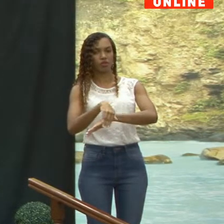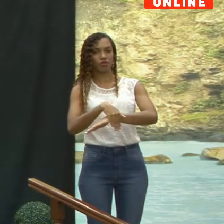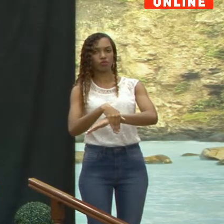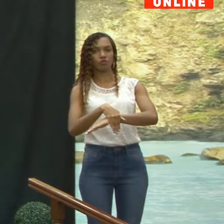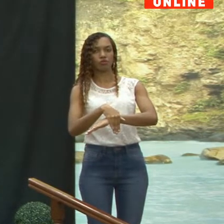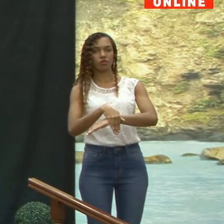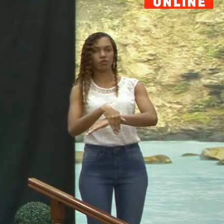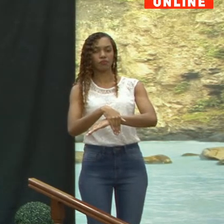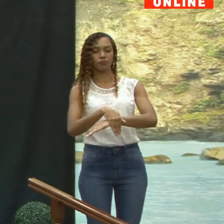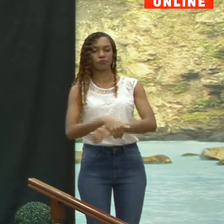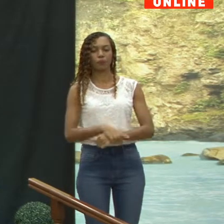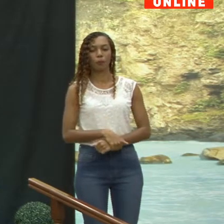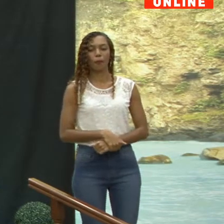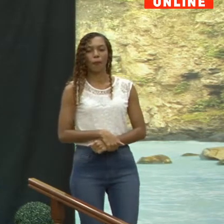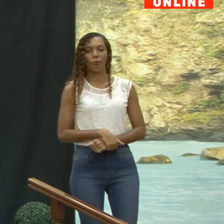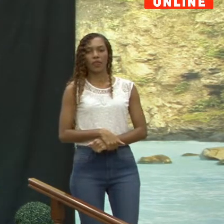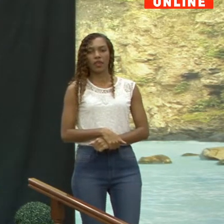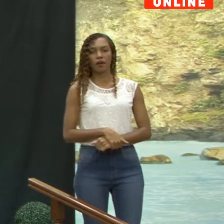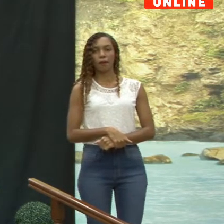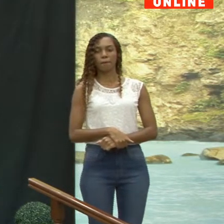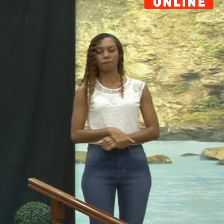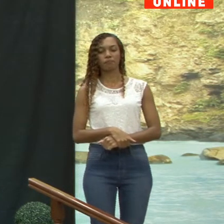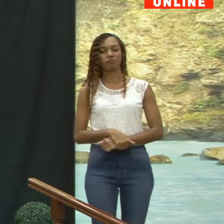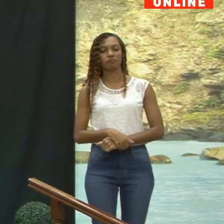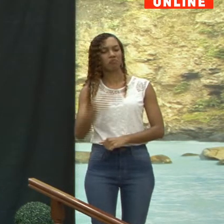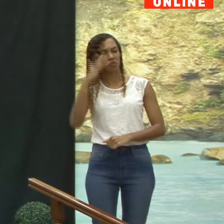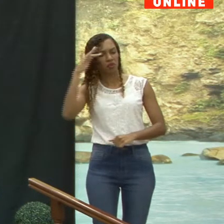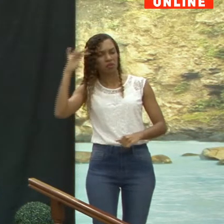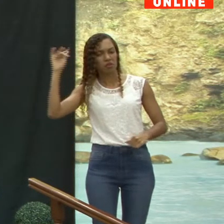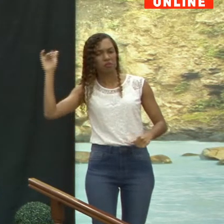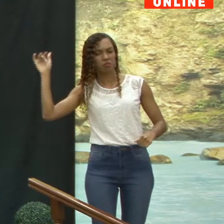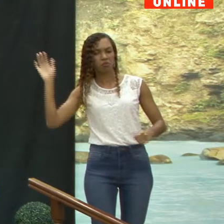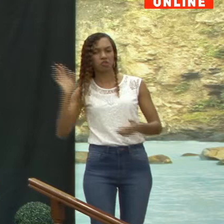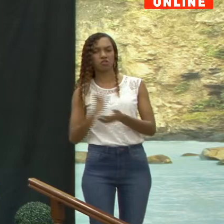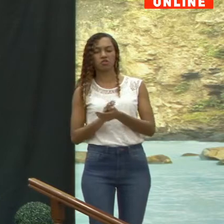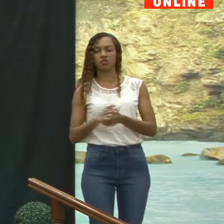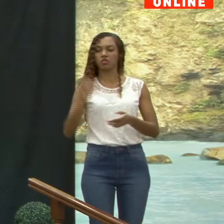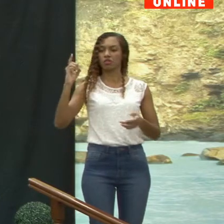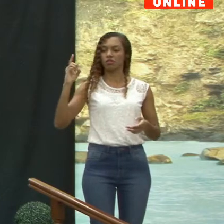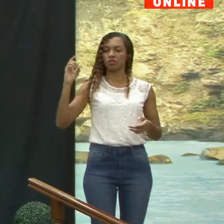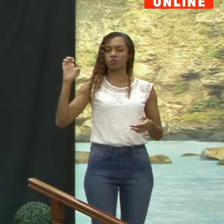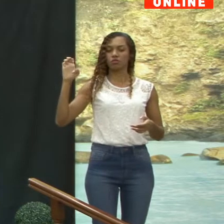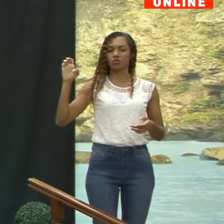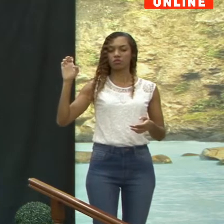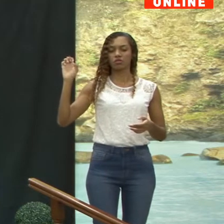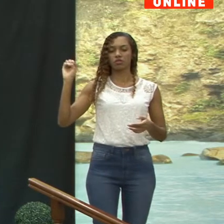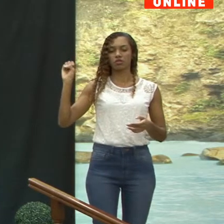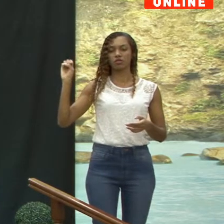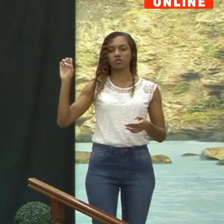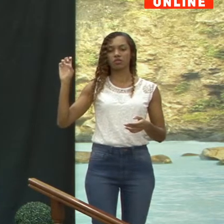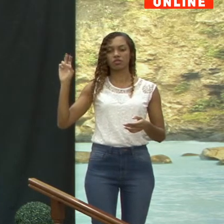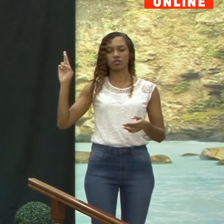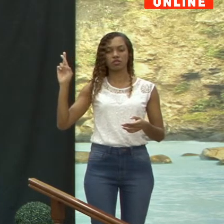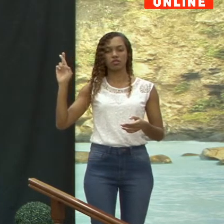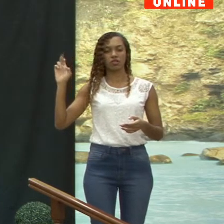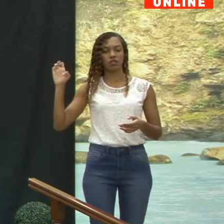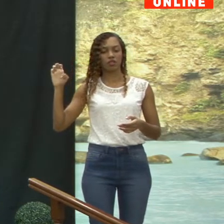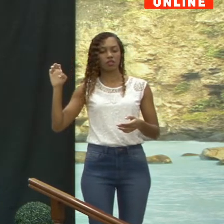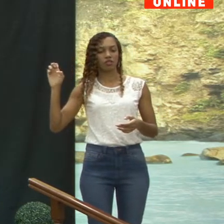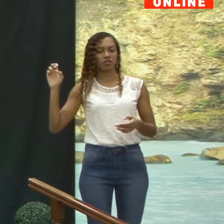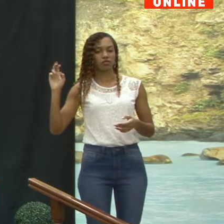referência. Agora imagina no deserto. Qual a referência do deserto? Norte, sul, leste, oeste, não tem nada, nada,